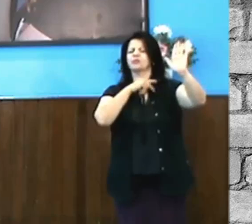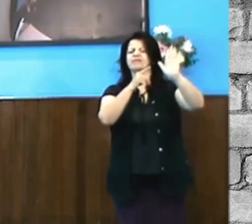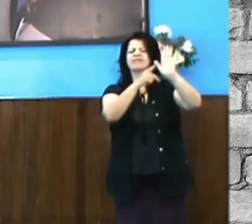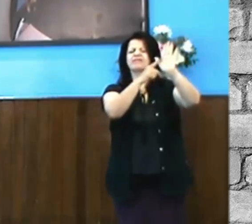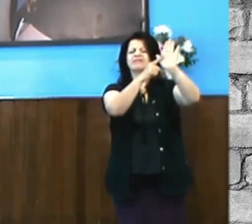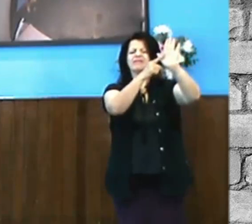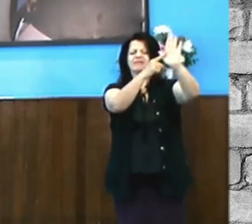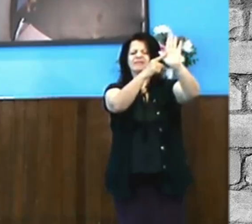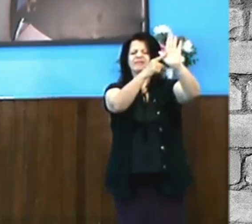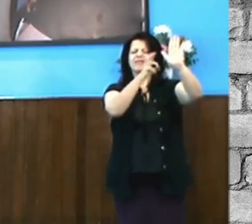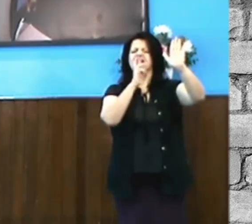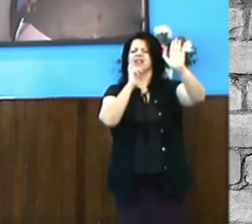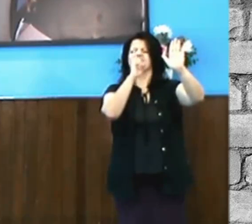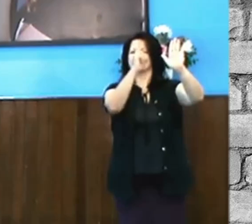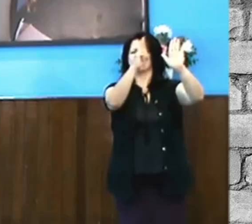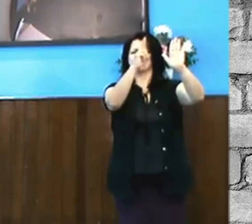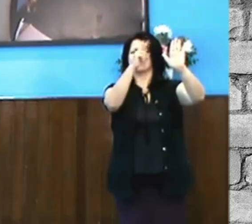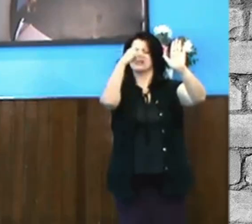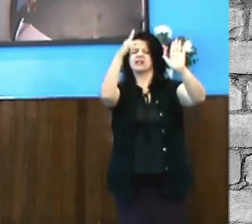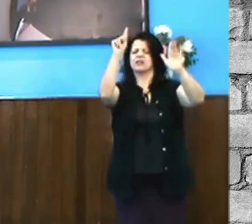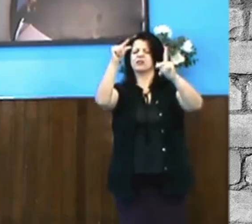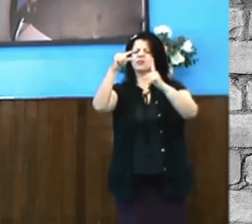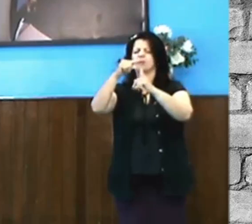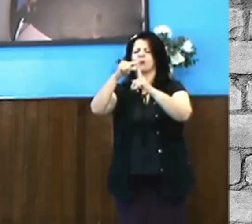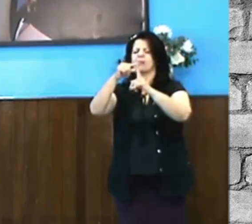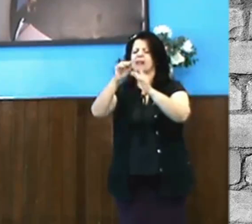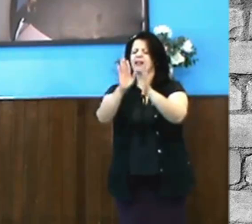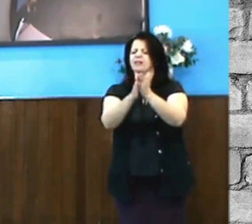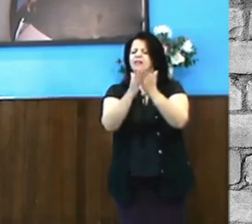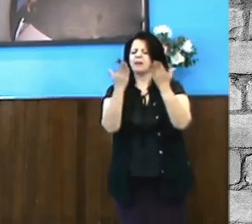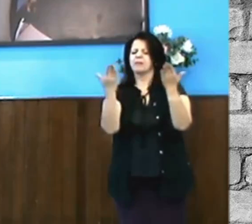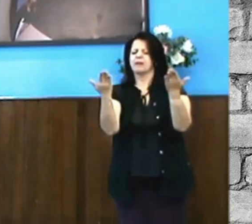em resposta à Tua palavra, ó Deus, aberta diante de nós.